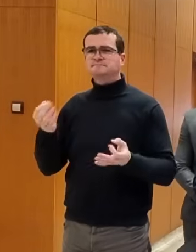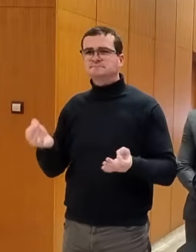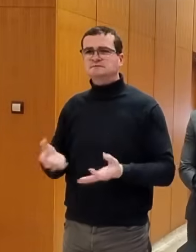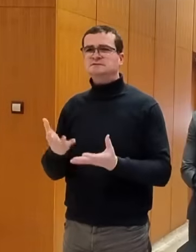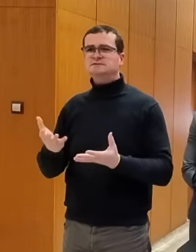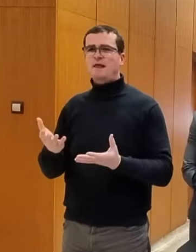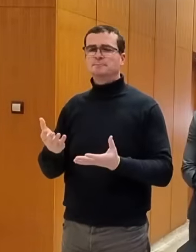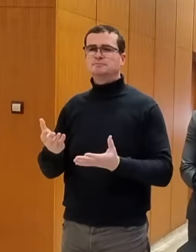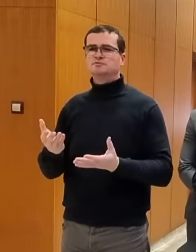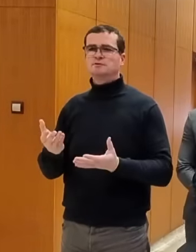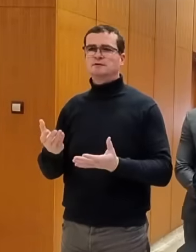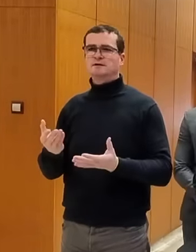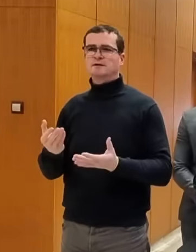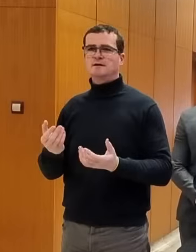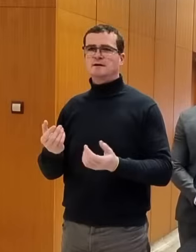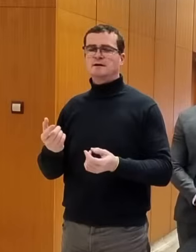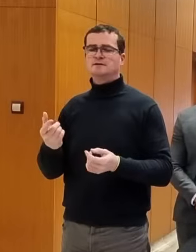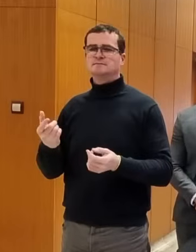zlepšenie